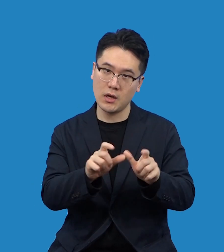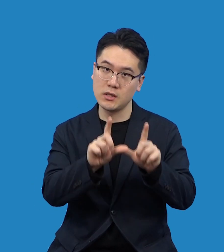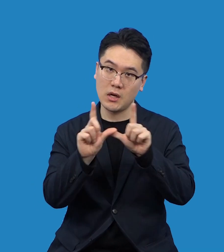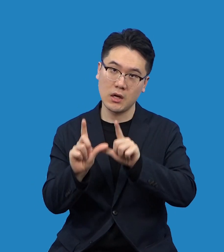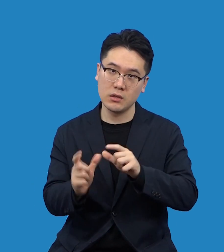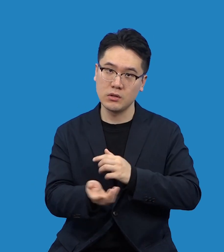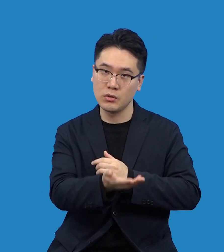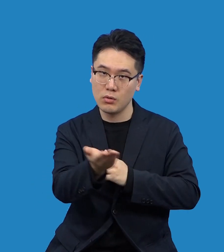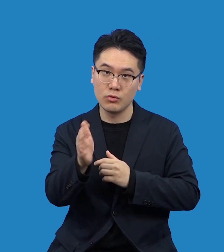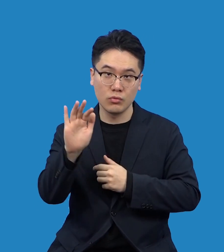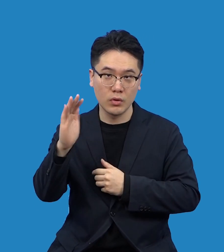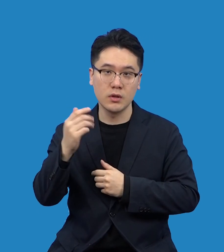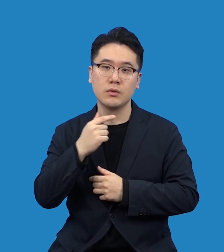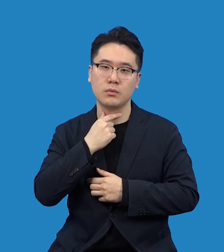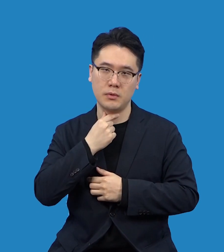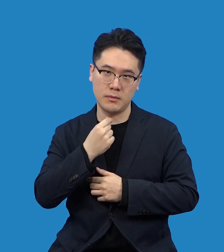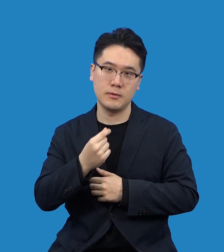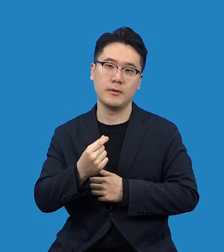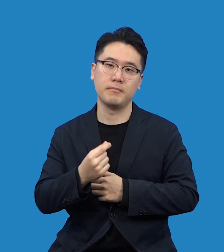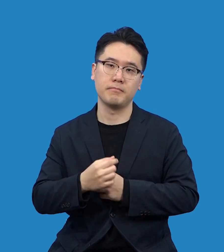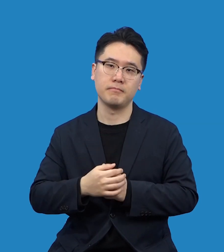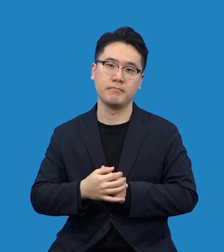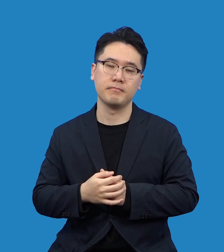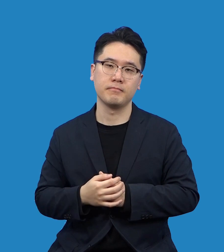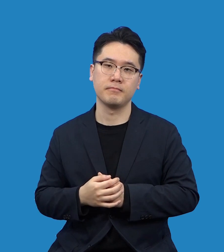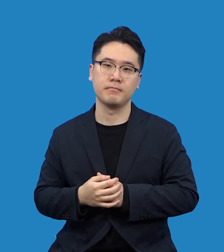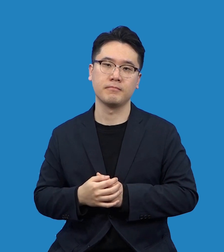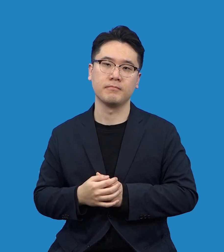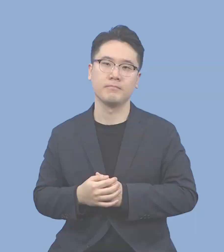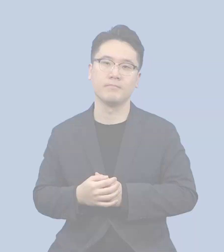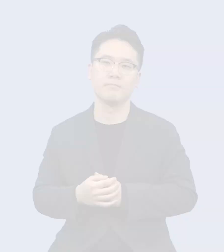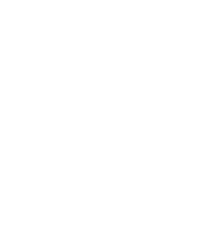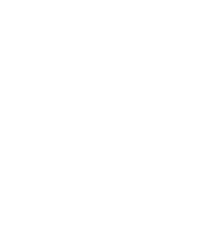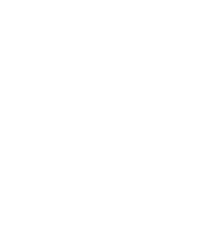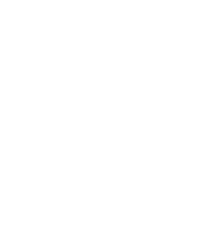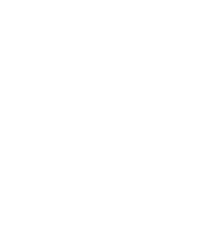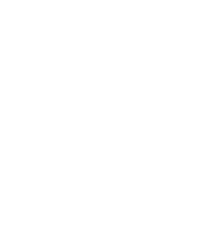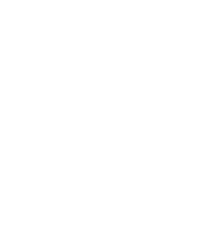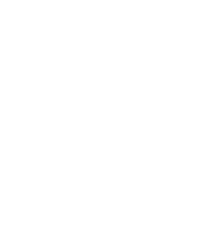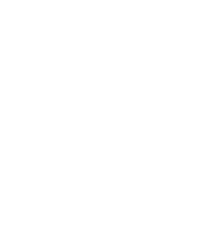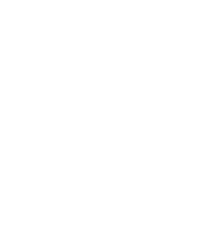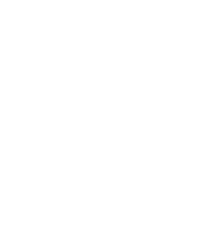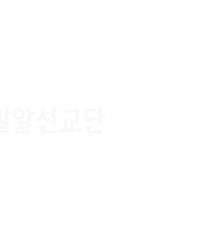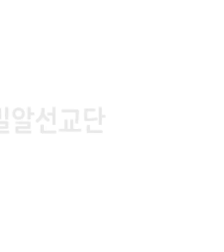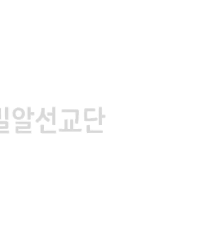저와 여러분 되기를 소망합니다.